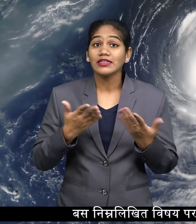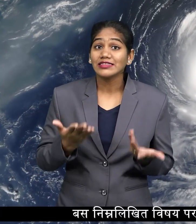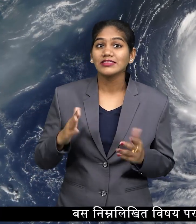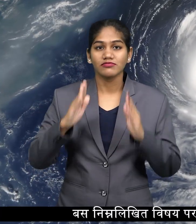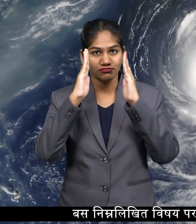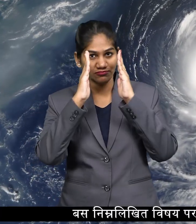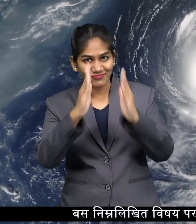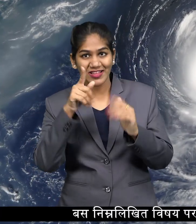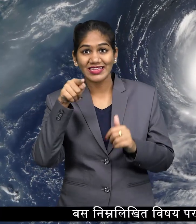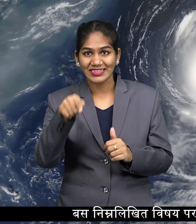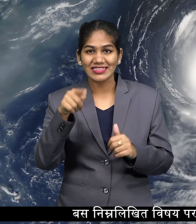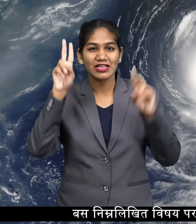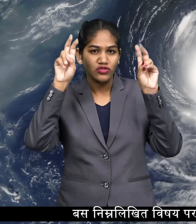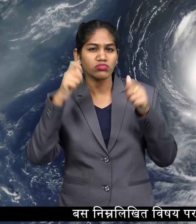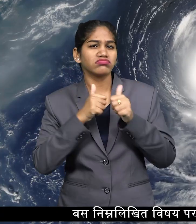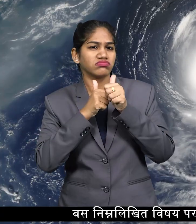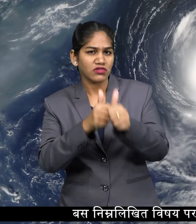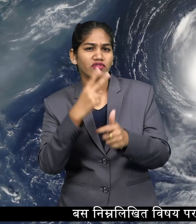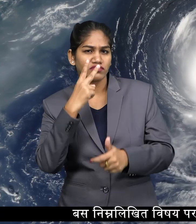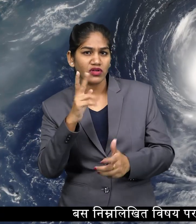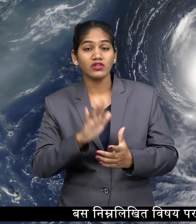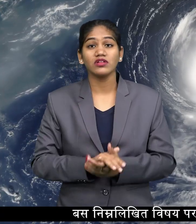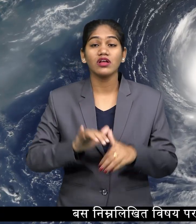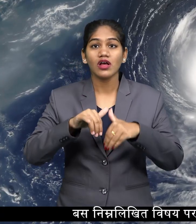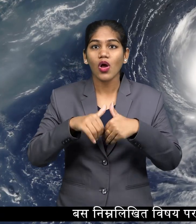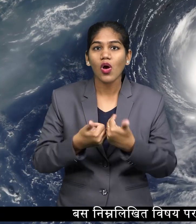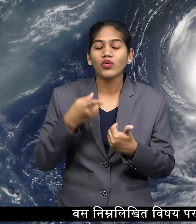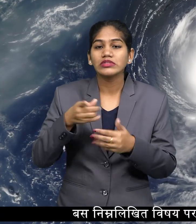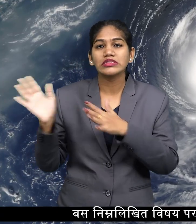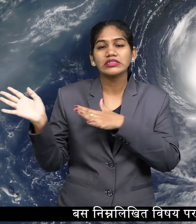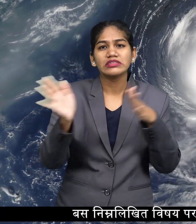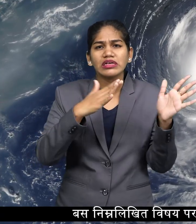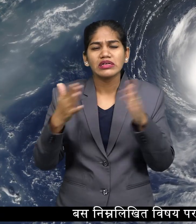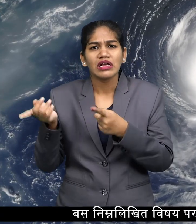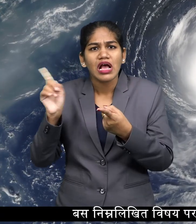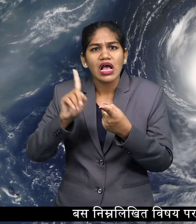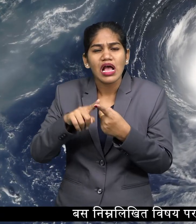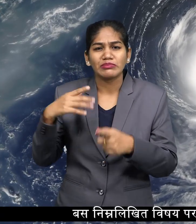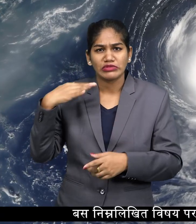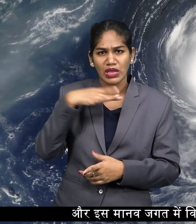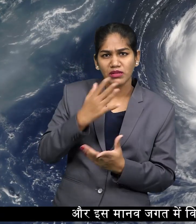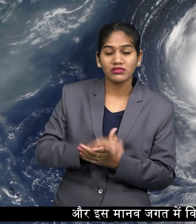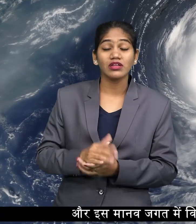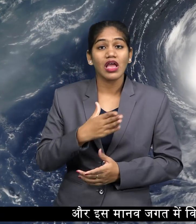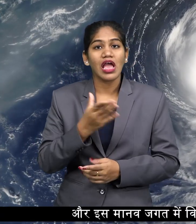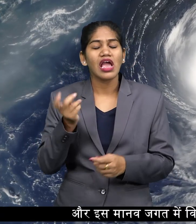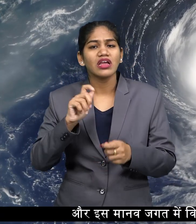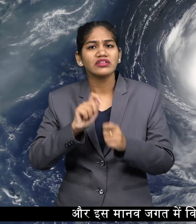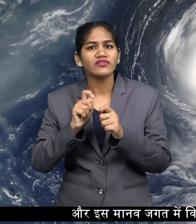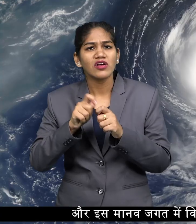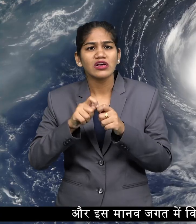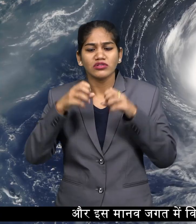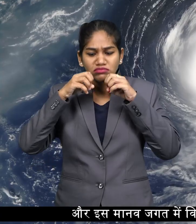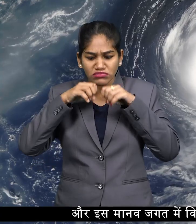बस निम्नलिखित विषय पर ध्यान केंद्रित करें कि यह हवा कैसे प्रदूषित हो रही है और इस मानव